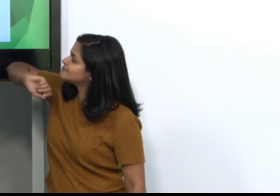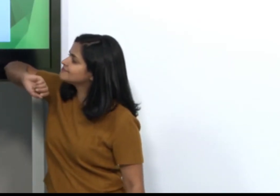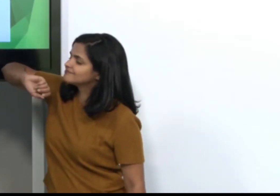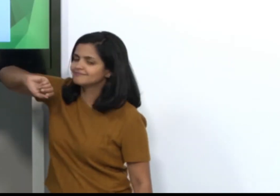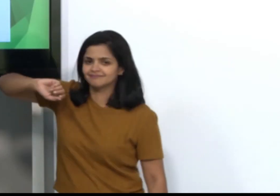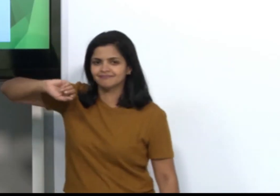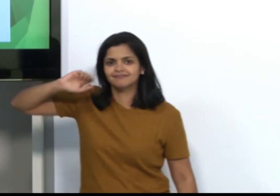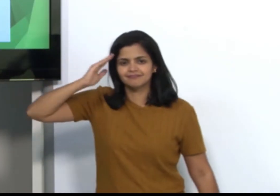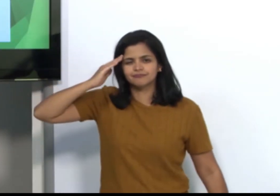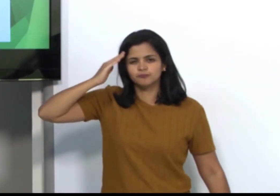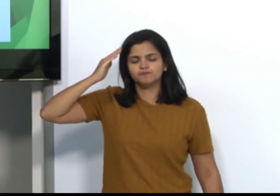Saber.